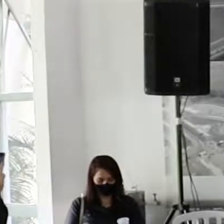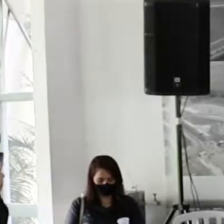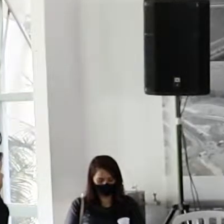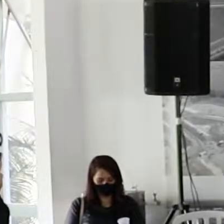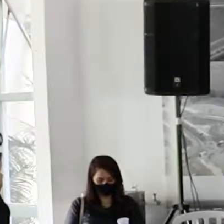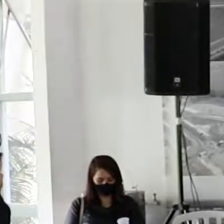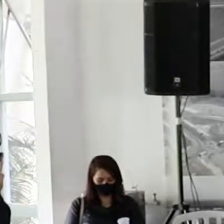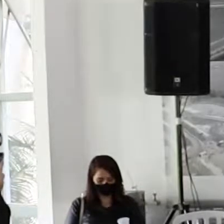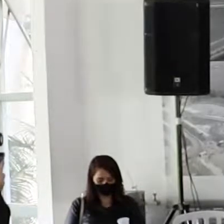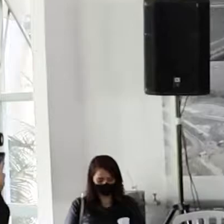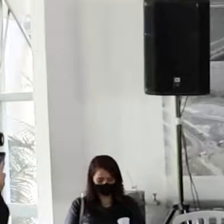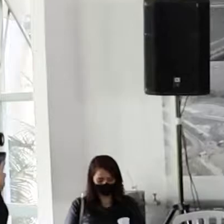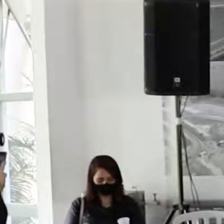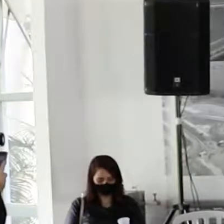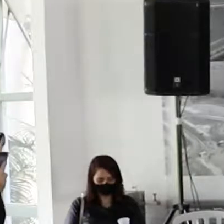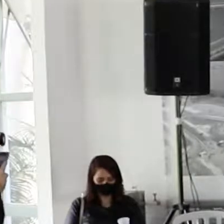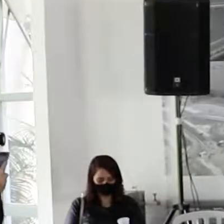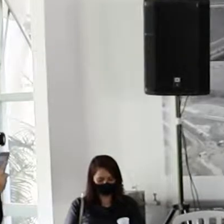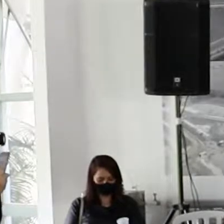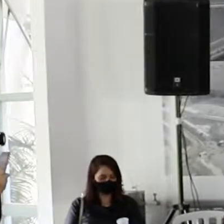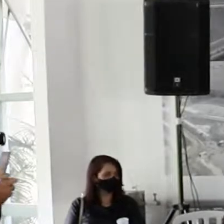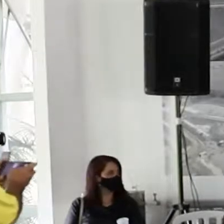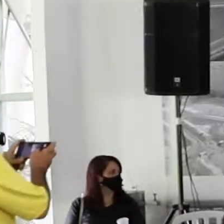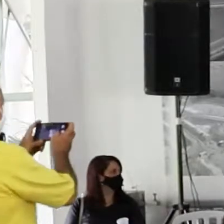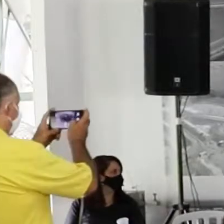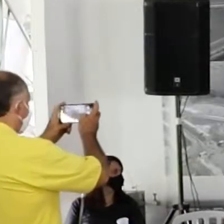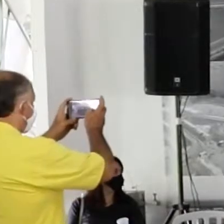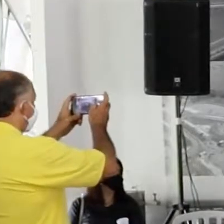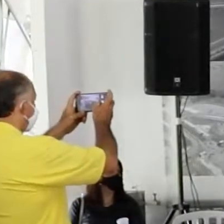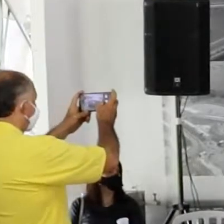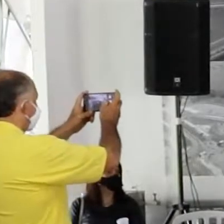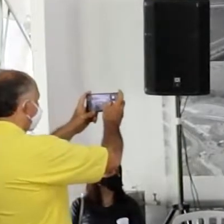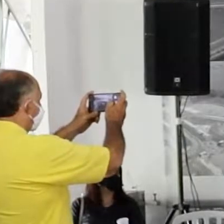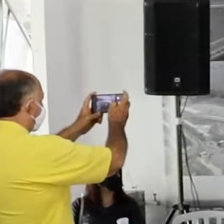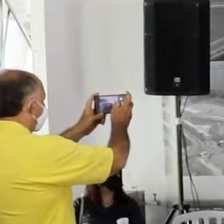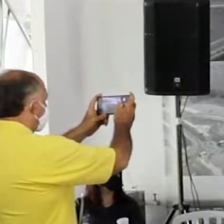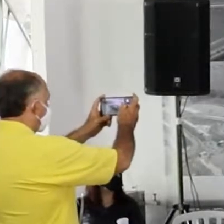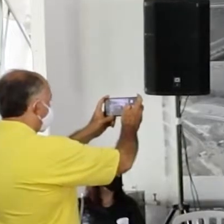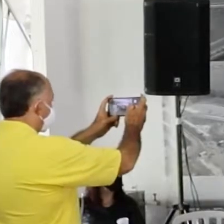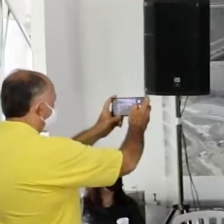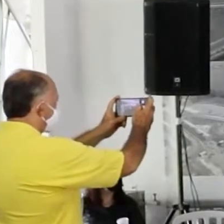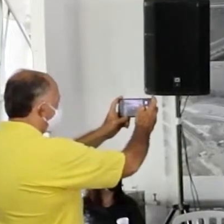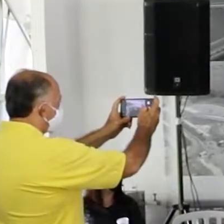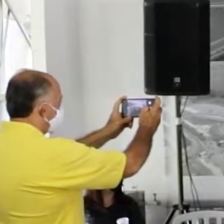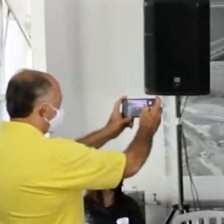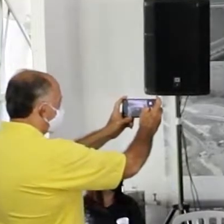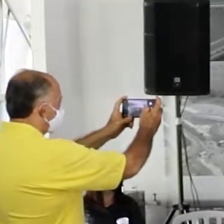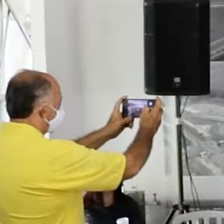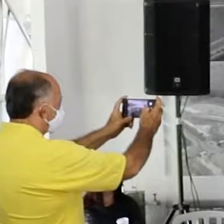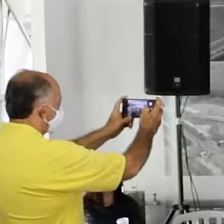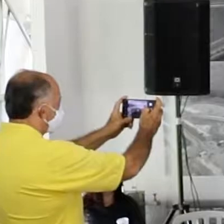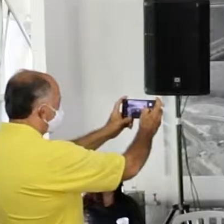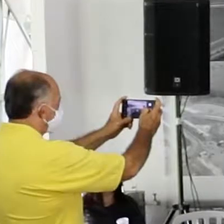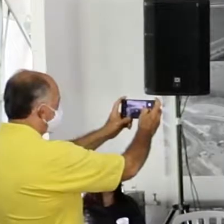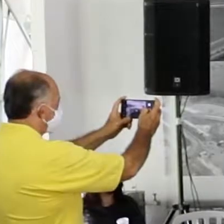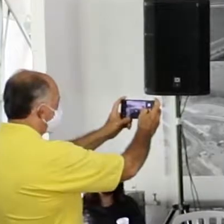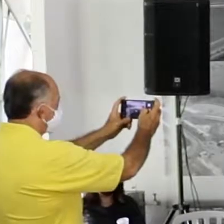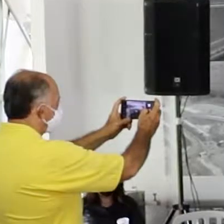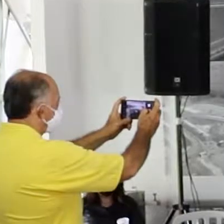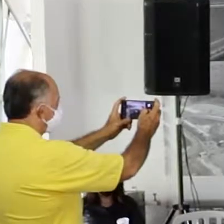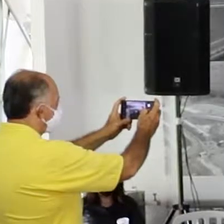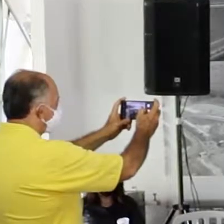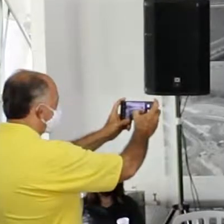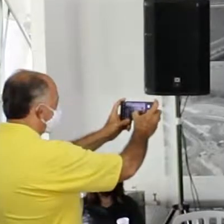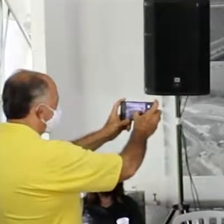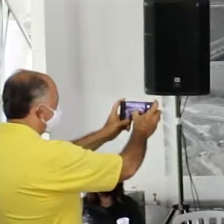distrital dentro da padronizar você pela Emenda pela o apoio aí chovendo E é em 2004 eu me